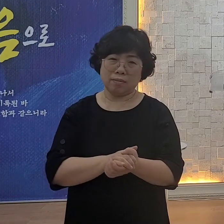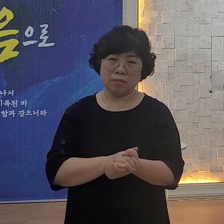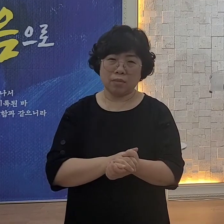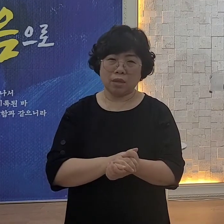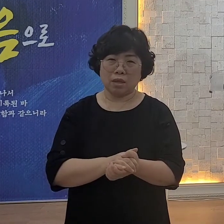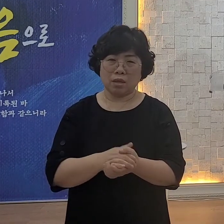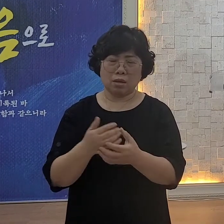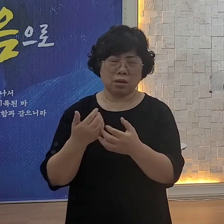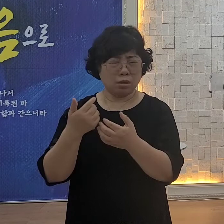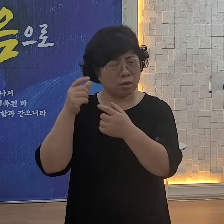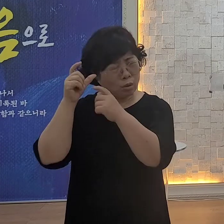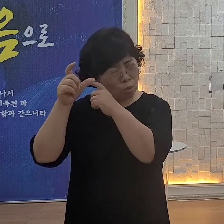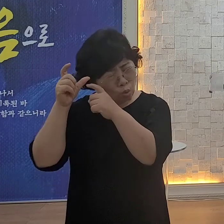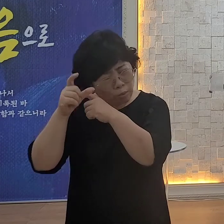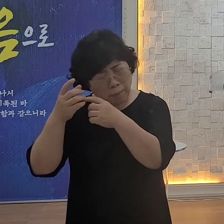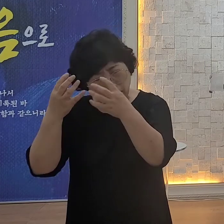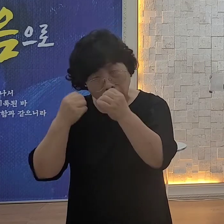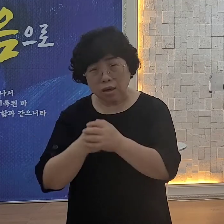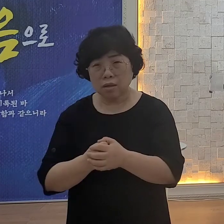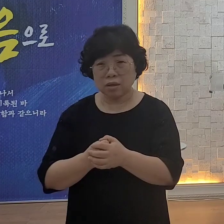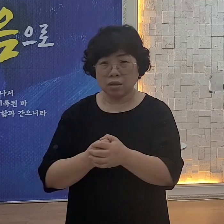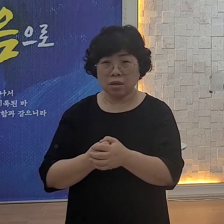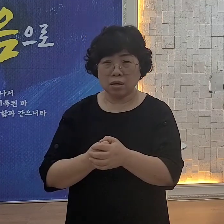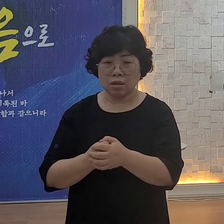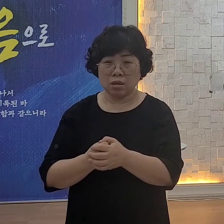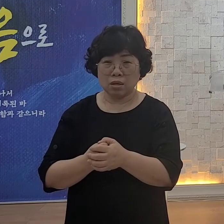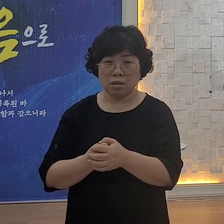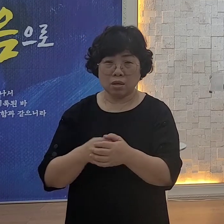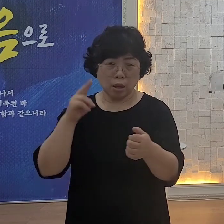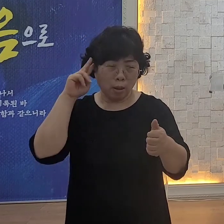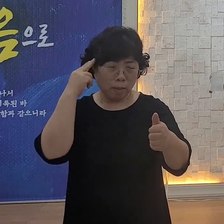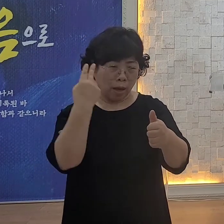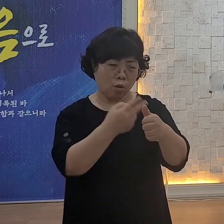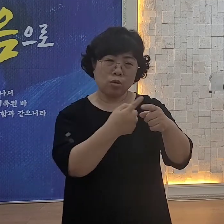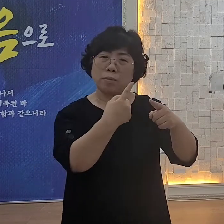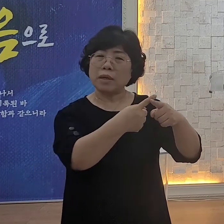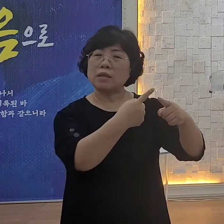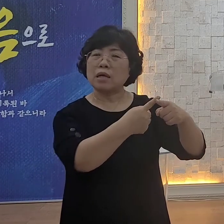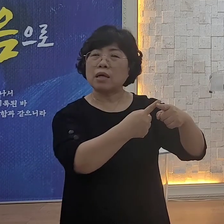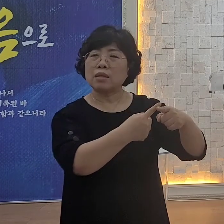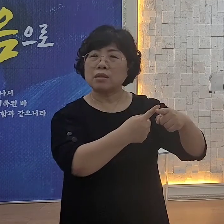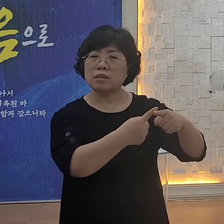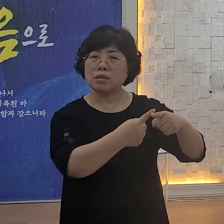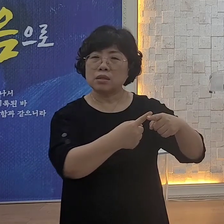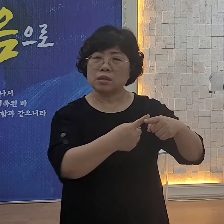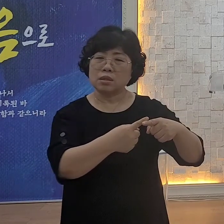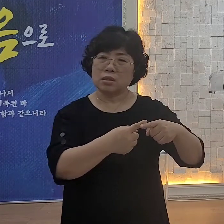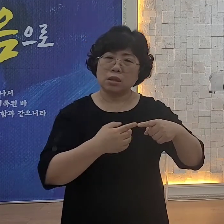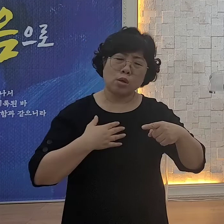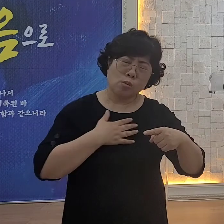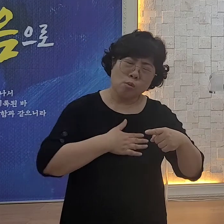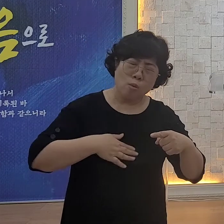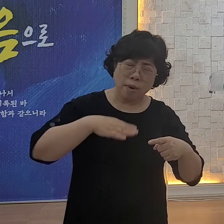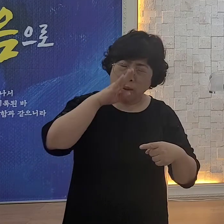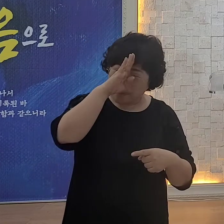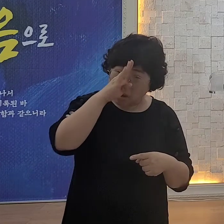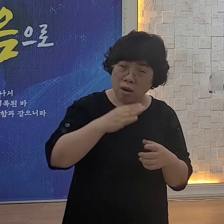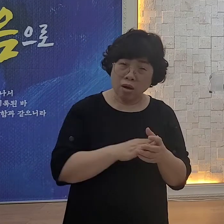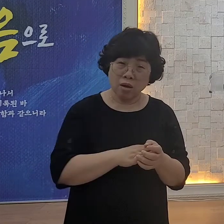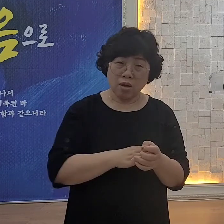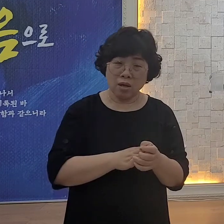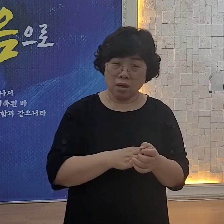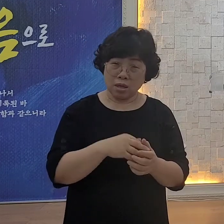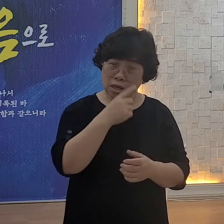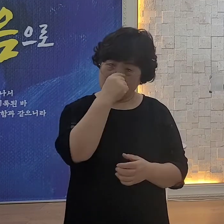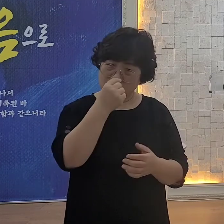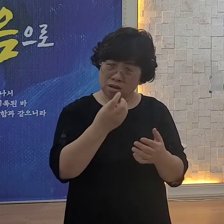그 고민을. 그런데 여러분, 사도 바울도 똑같은 고민. 이 육체의 가시. 여러분,